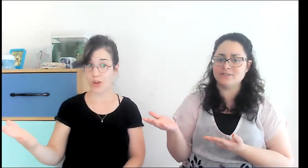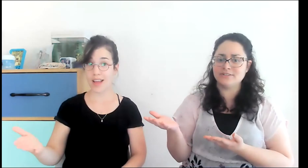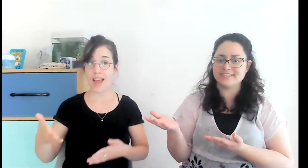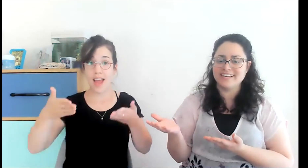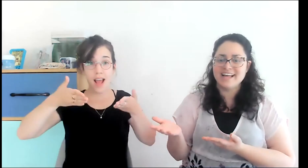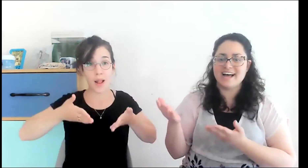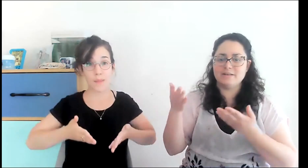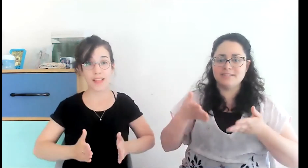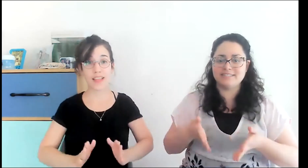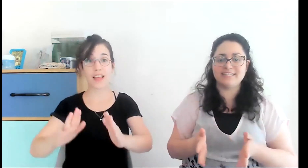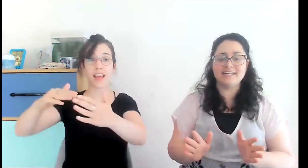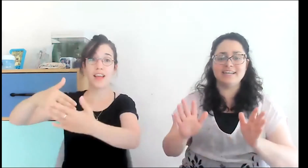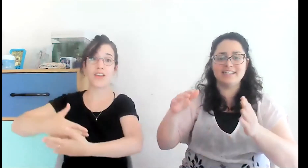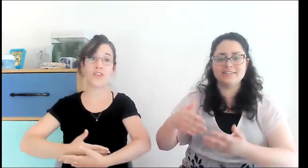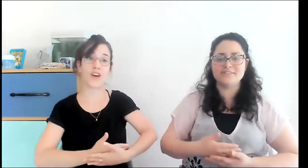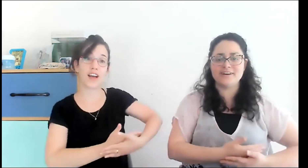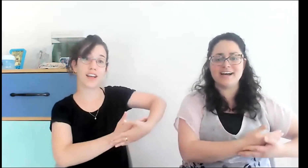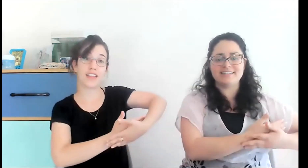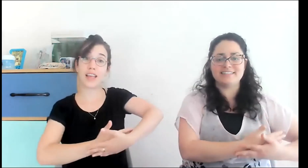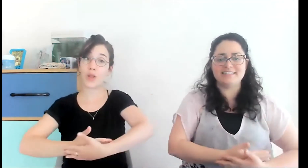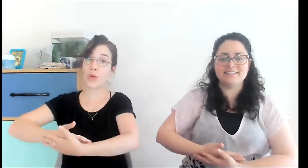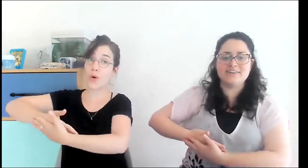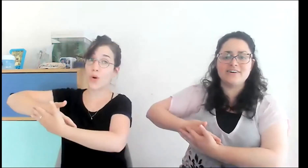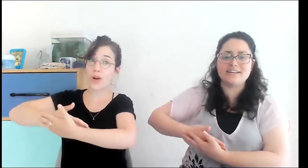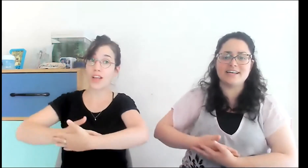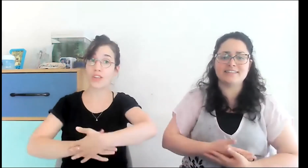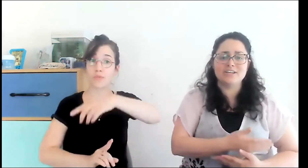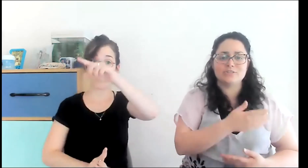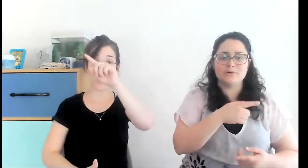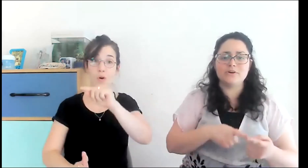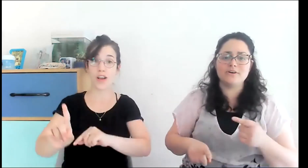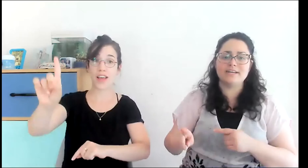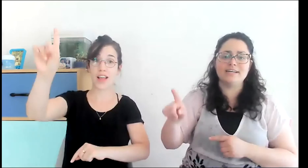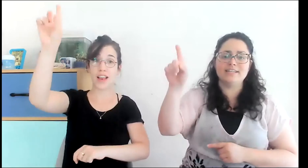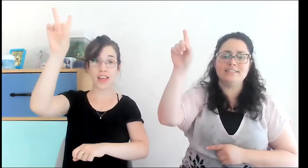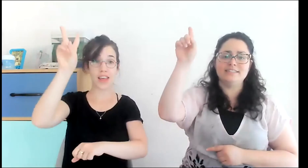והמתוק, על ביתנו התינוקת, שמור לי